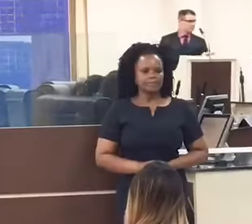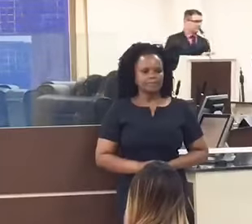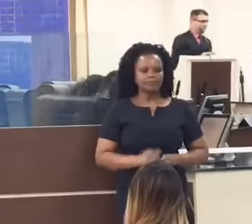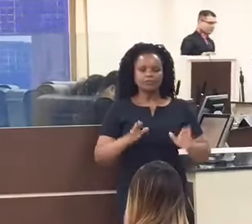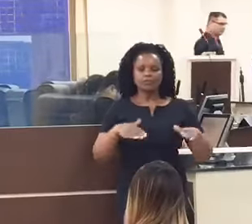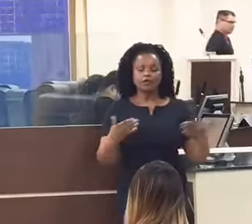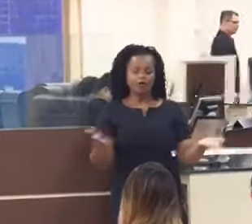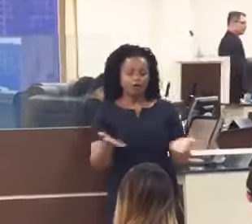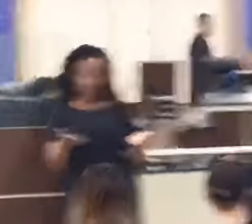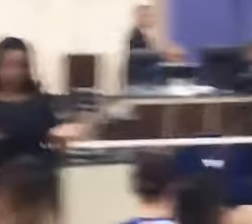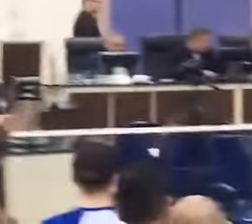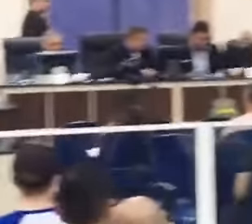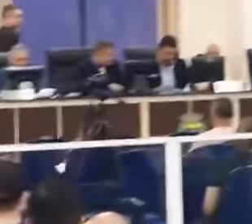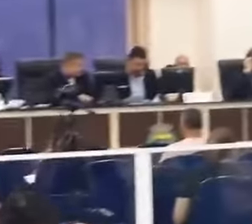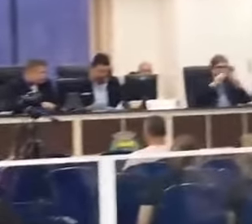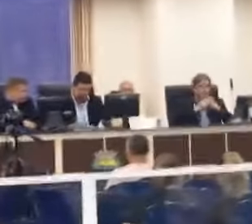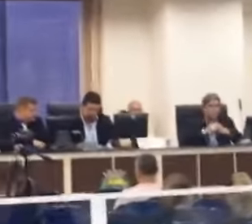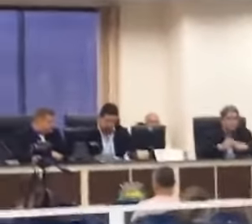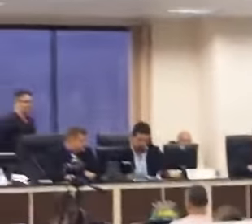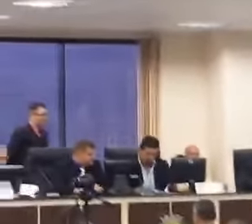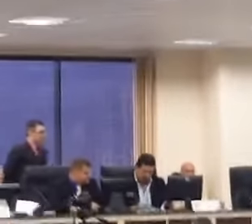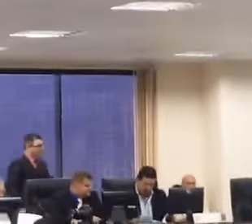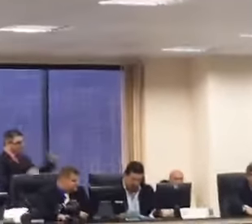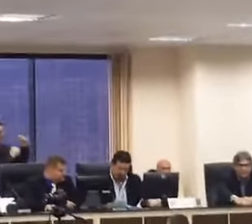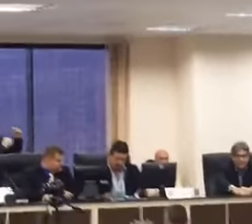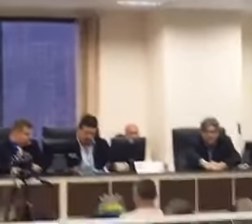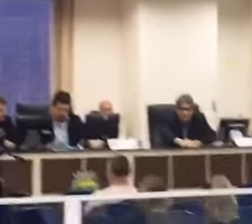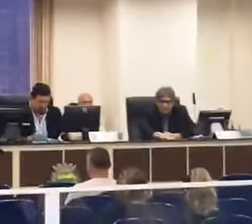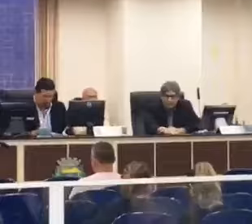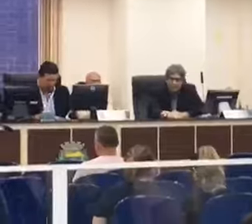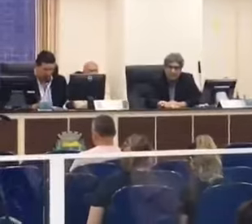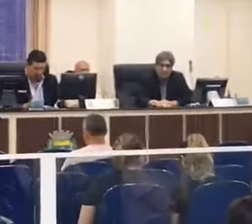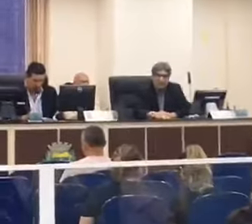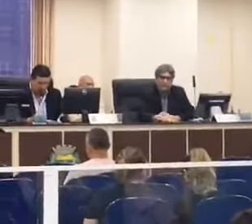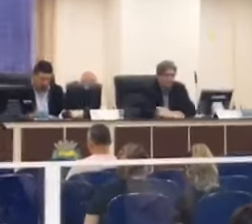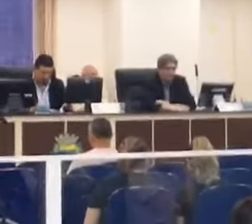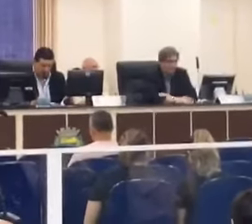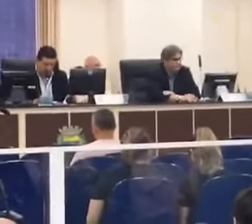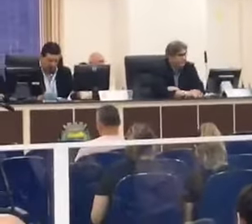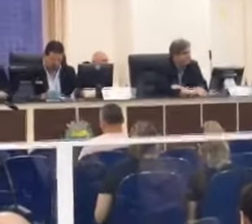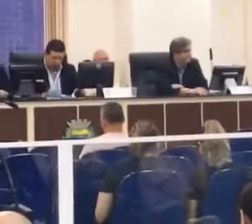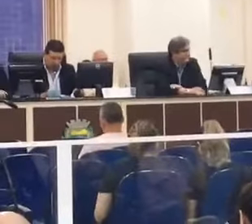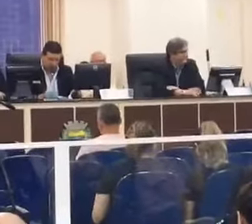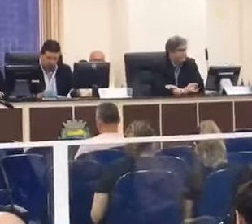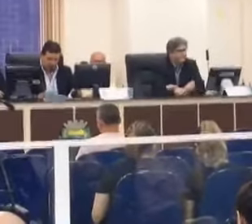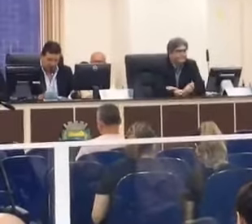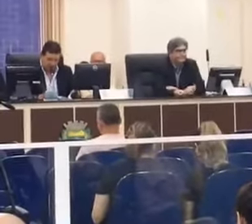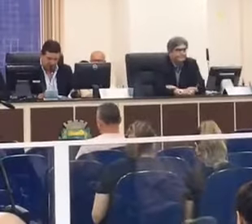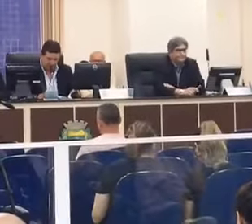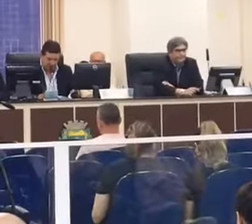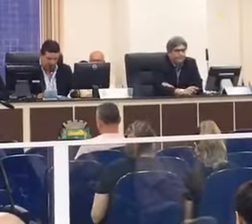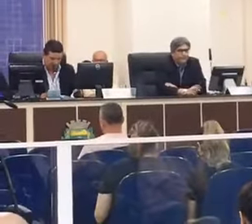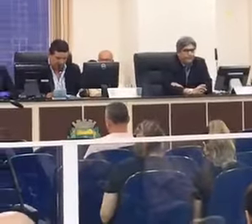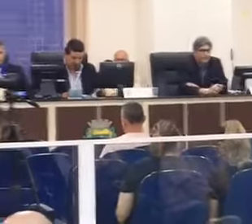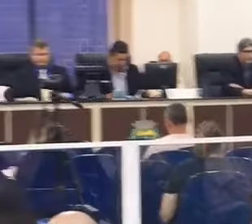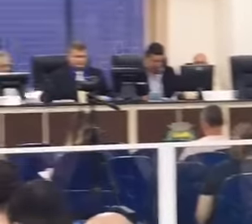Em atendimento ao contido no artigo 70, inciso 9 da Lei Orgânica do Município, concedo a palavra à Sua Excelência, o senhor prefeito